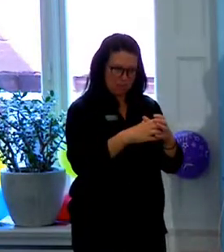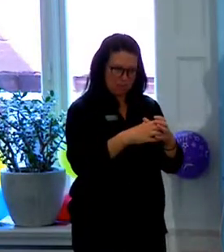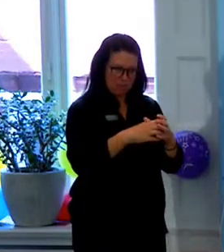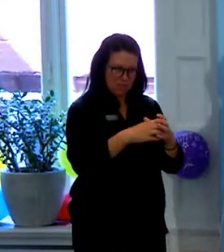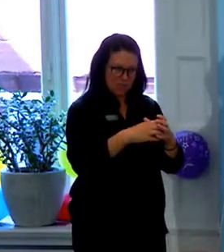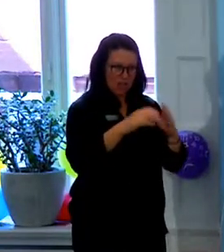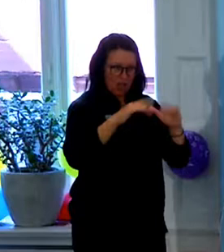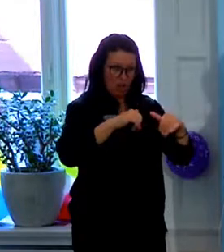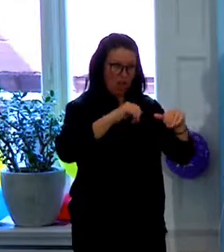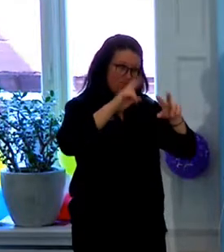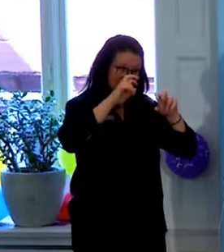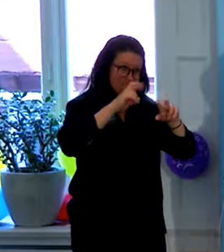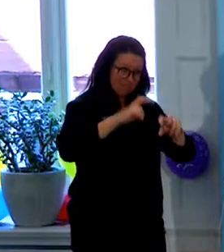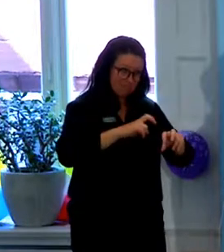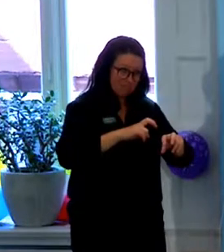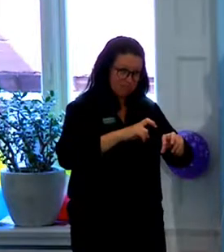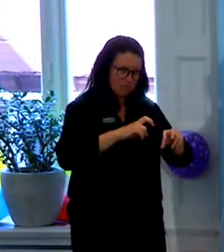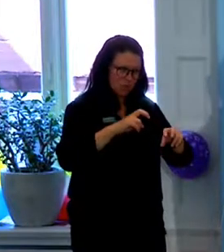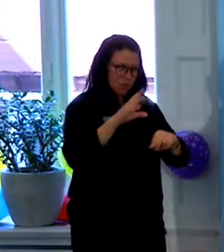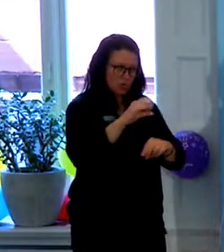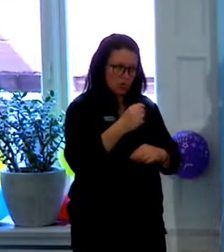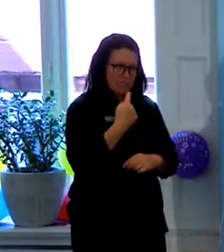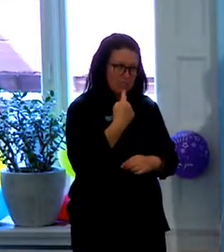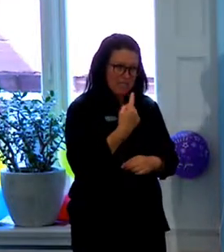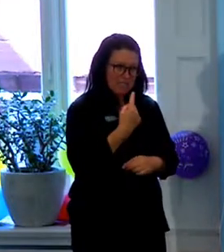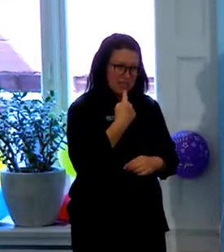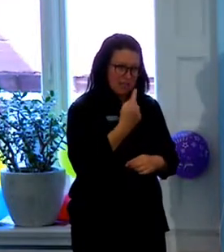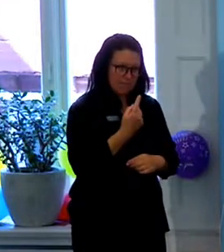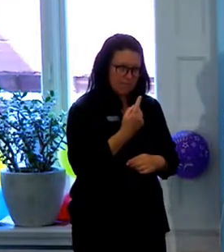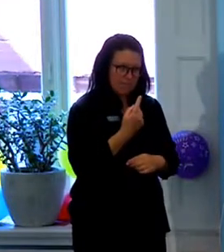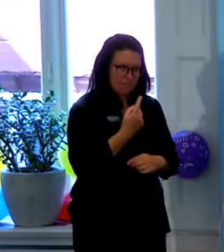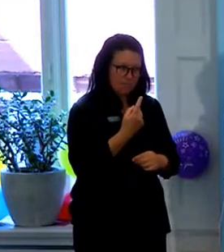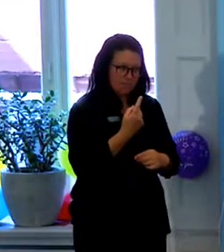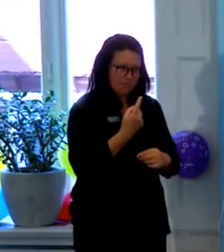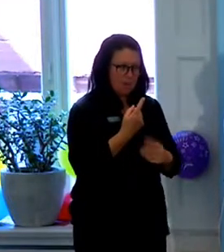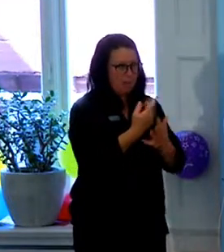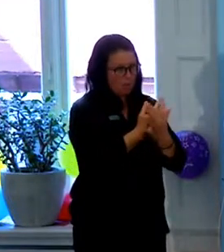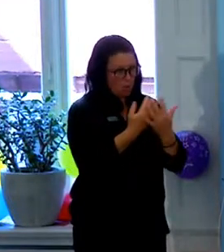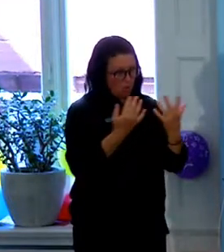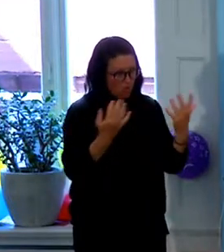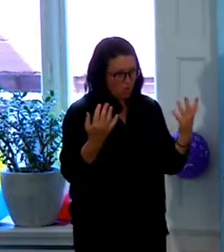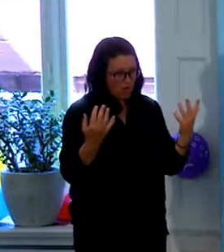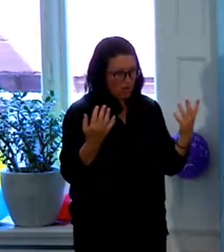har studerats så säger en stor andel,